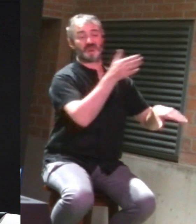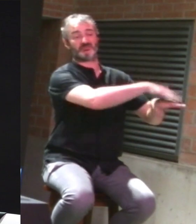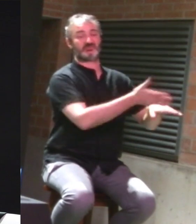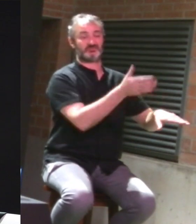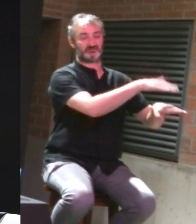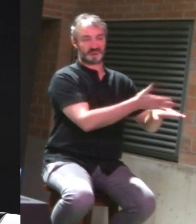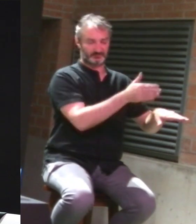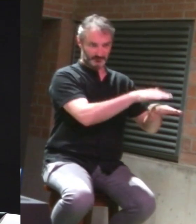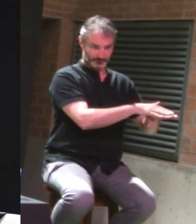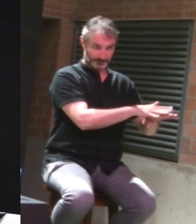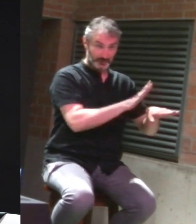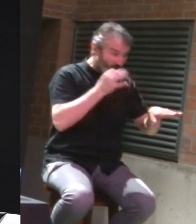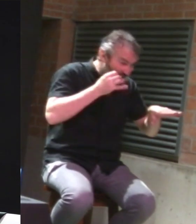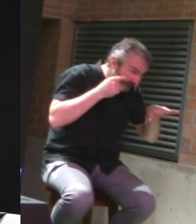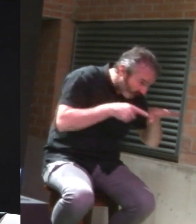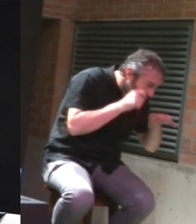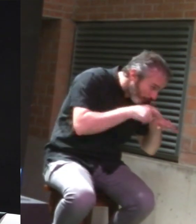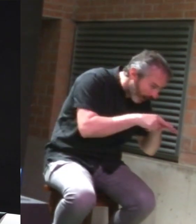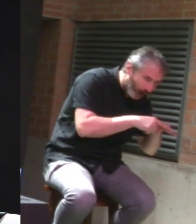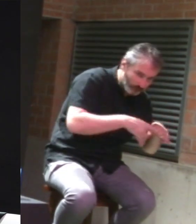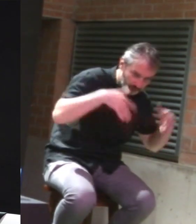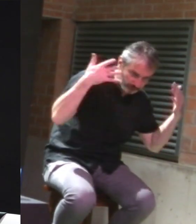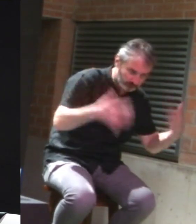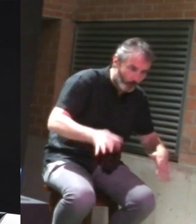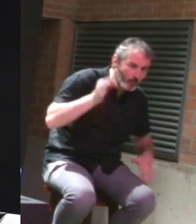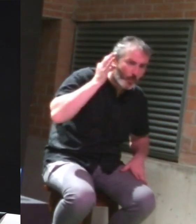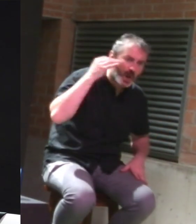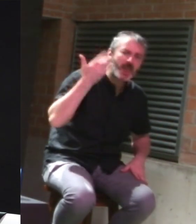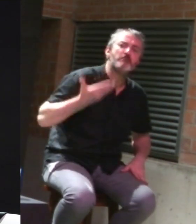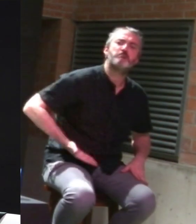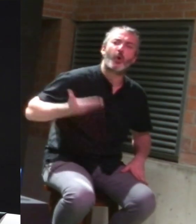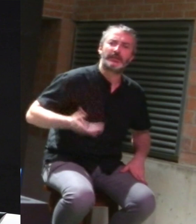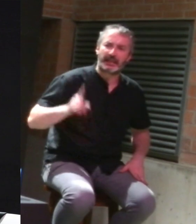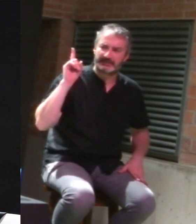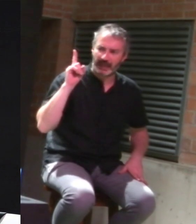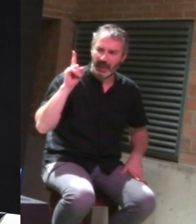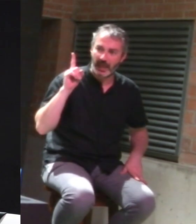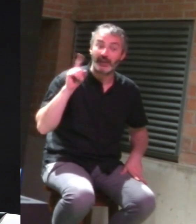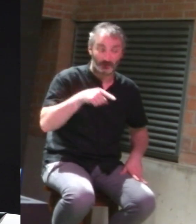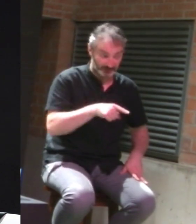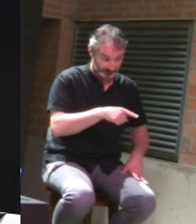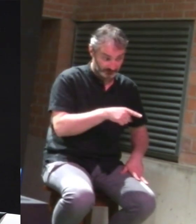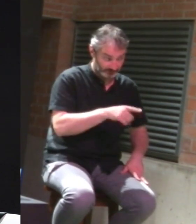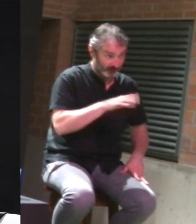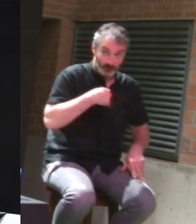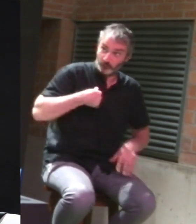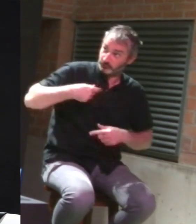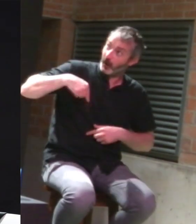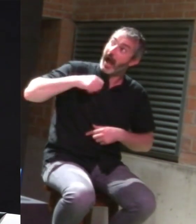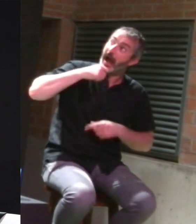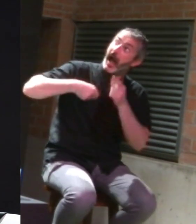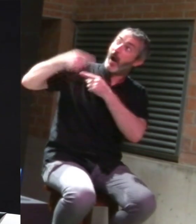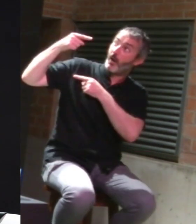aquestes lluites van durar, van ser importants i van impregnar a les nostres àvies, als nostres avis,